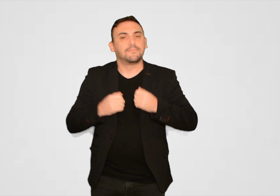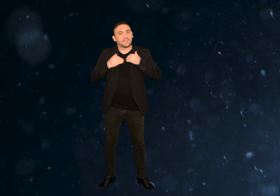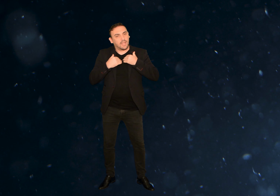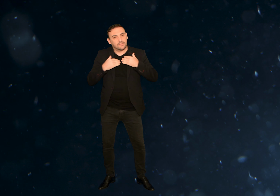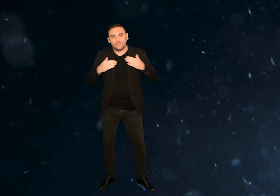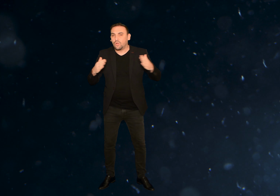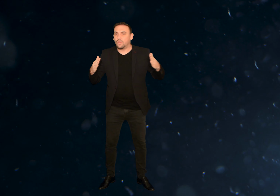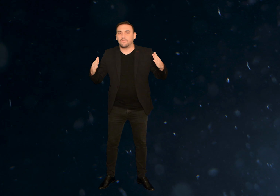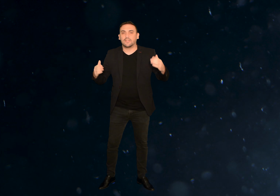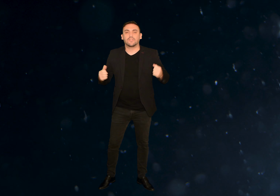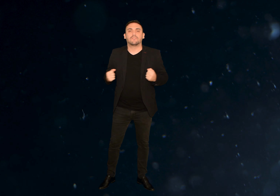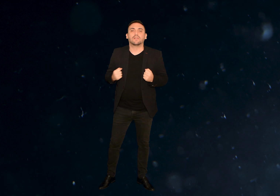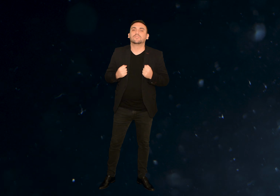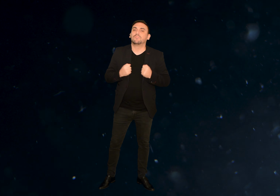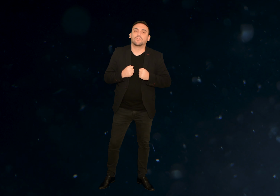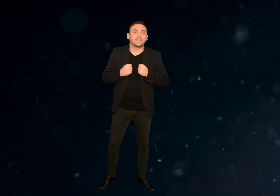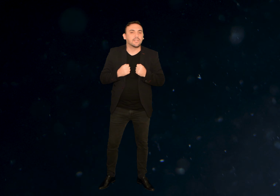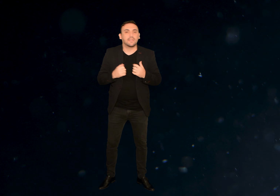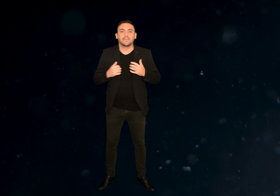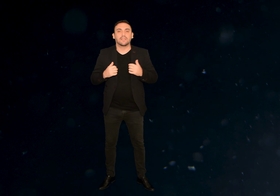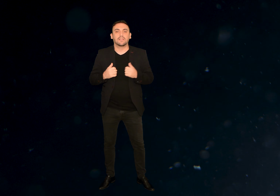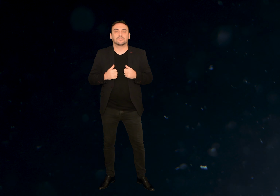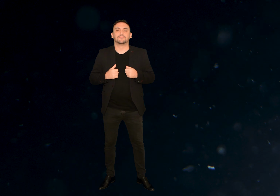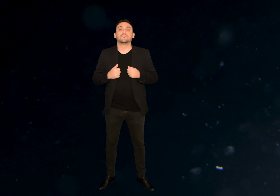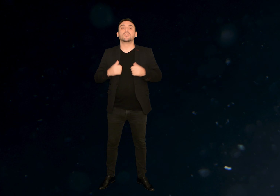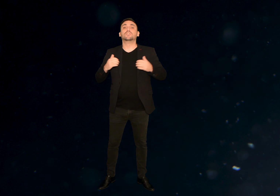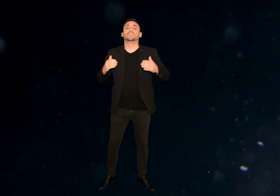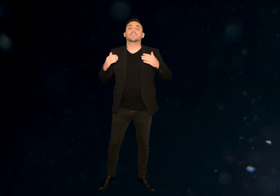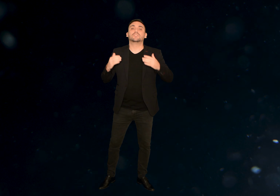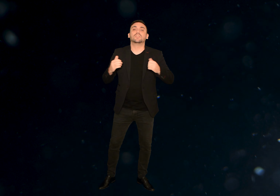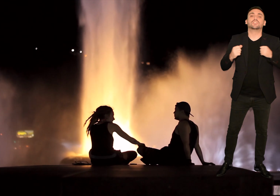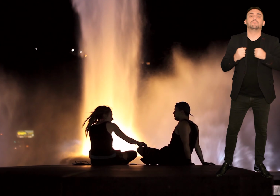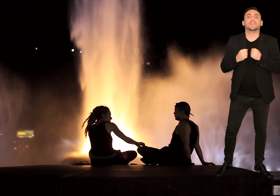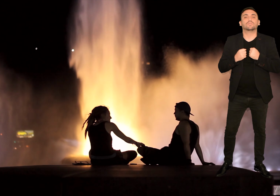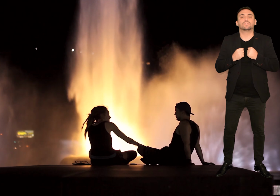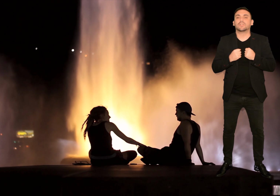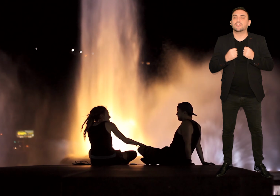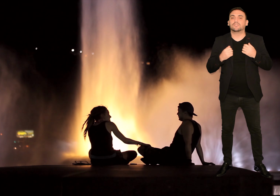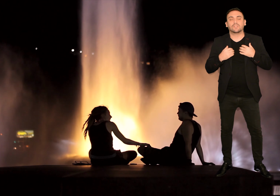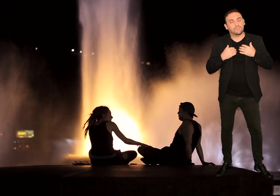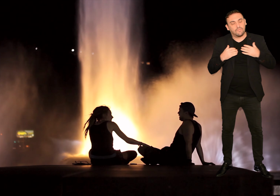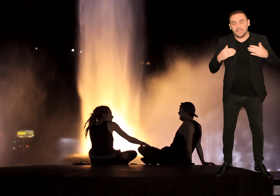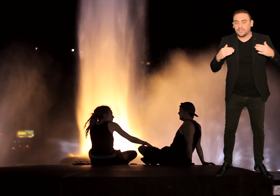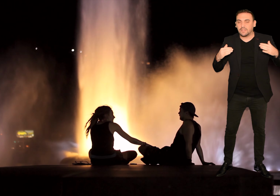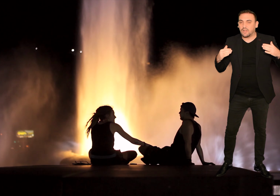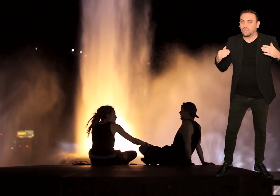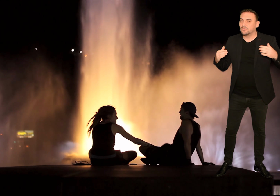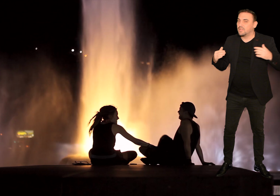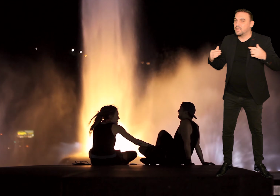De-azi încolo viața vreau să-mi-o trăiesc Și de ce și pentru ce să sufăr din dragoste